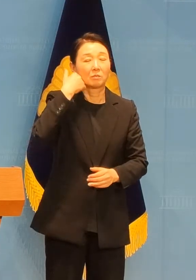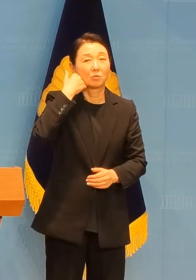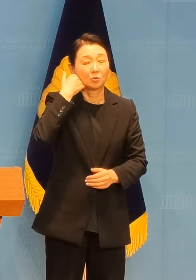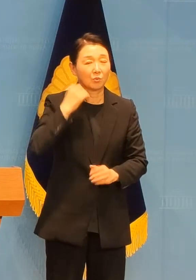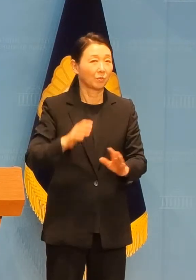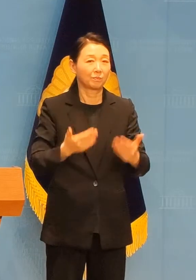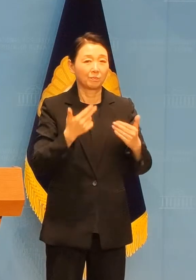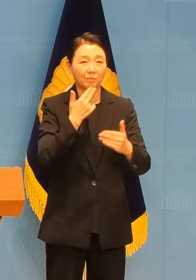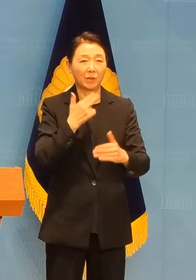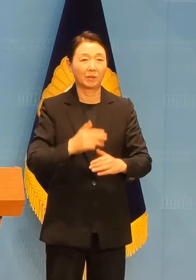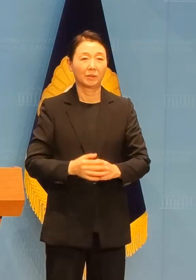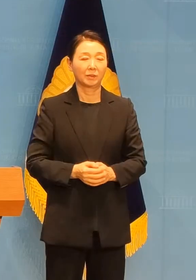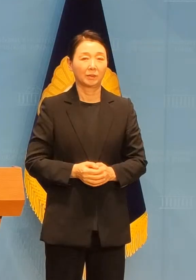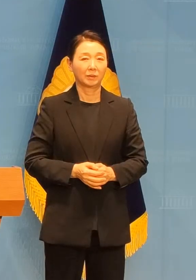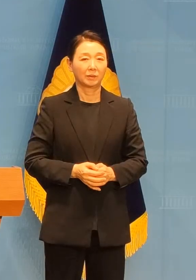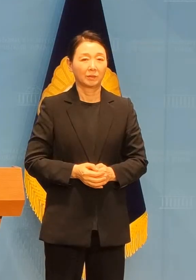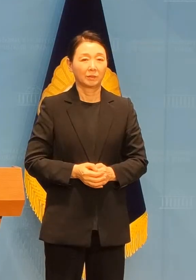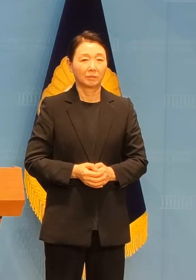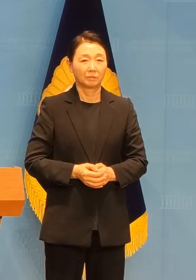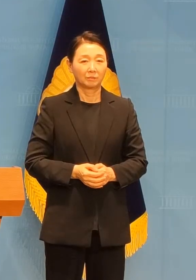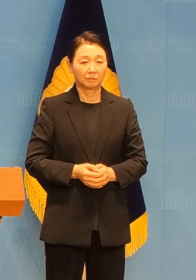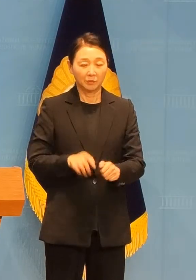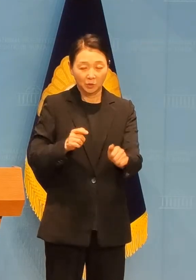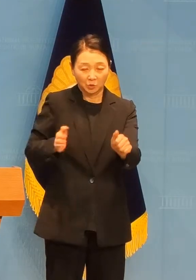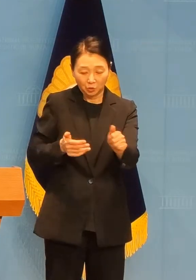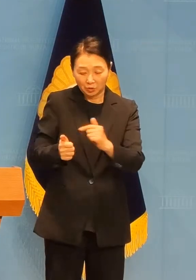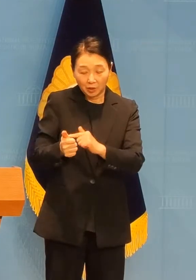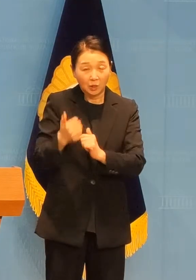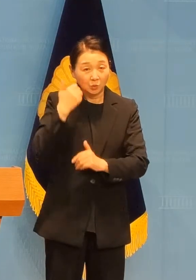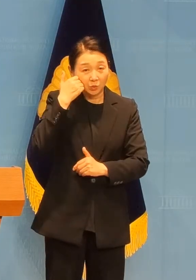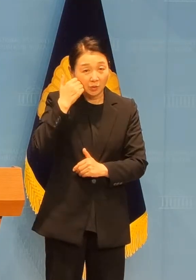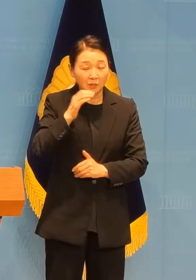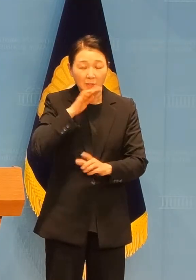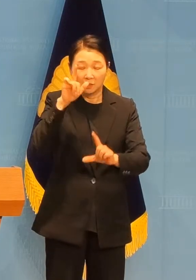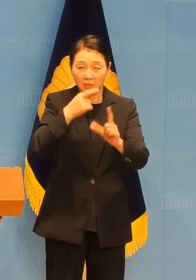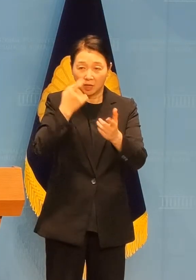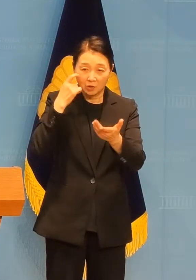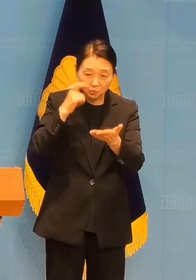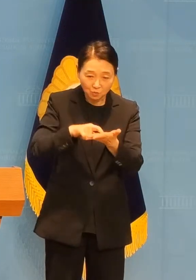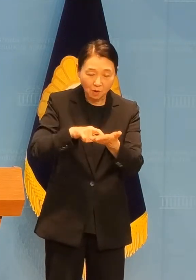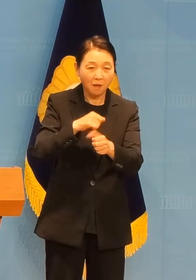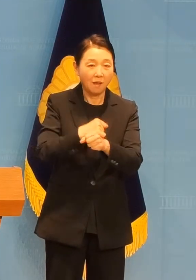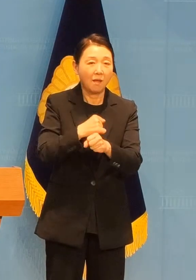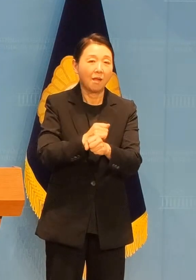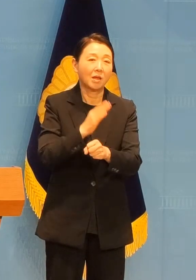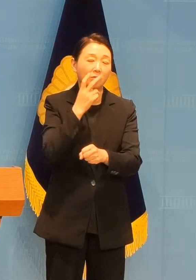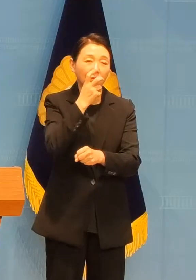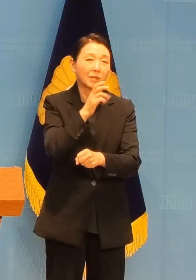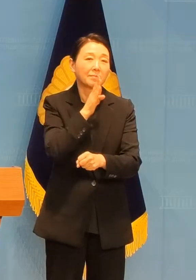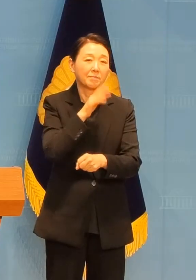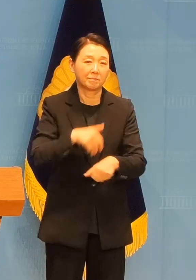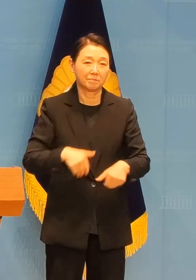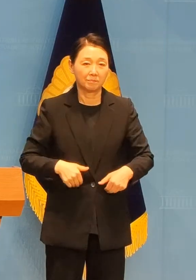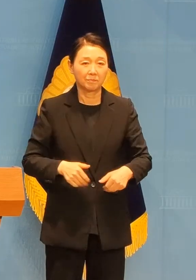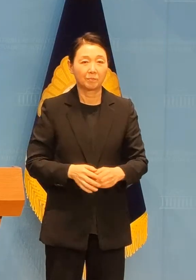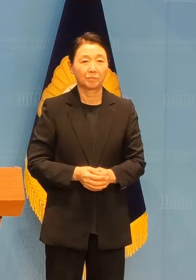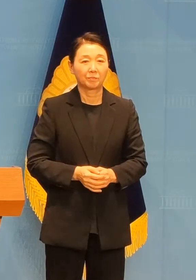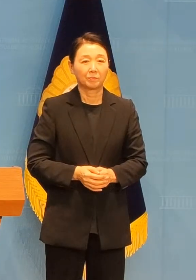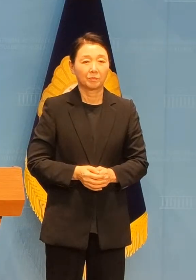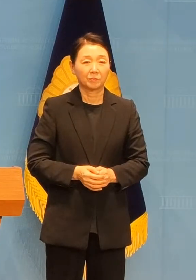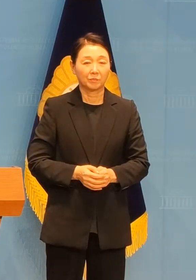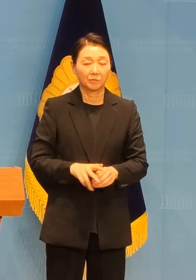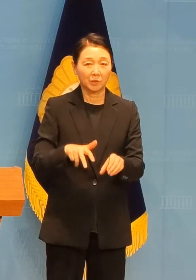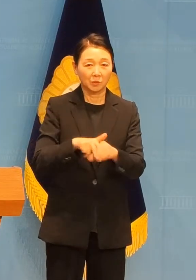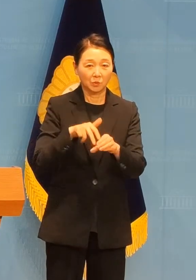가볍지 않습니다. 배후 세력의 실체를 규명하는 것이 수사의 본질입니다.